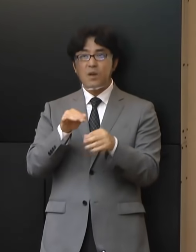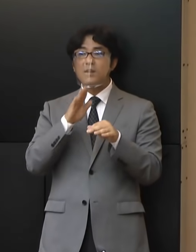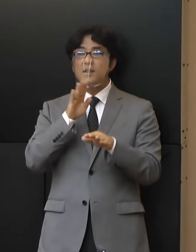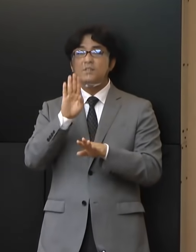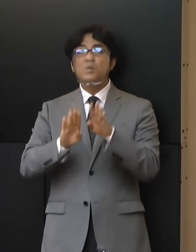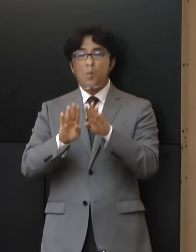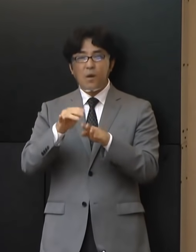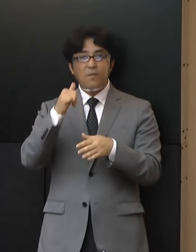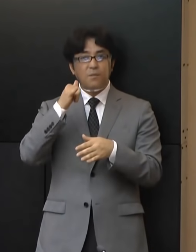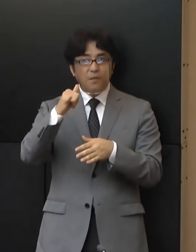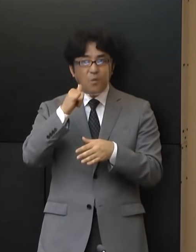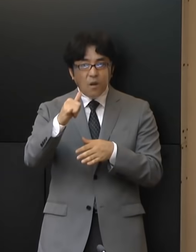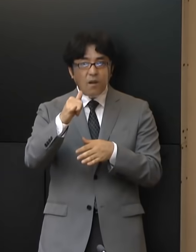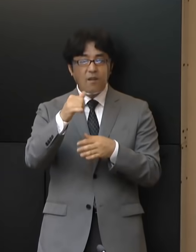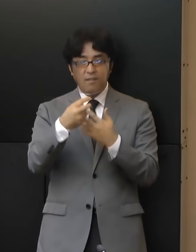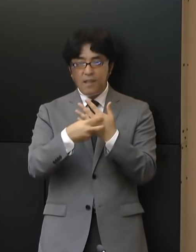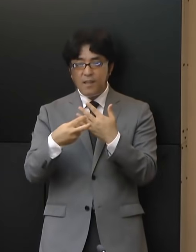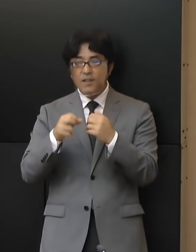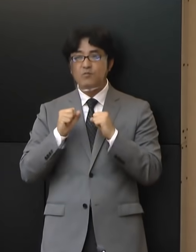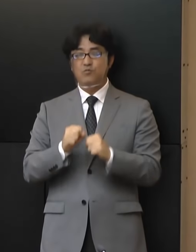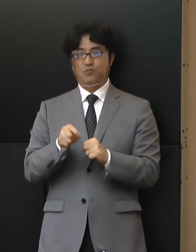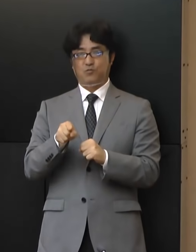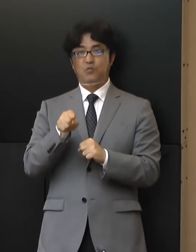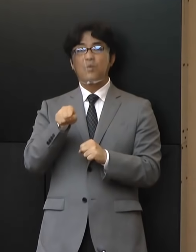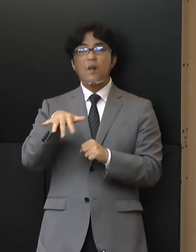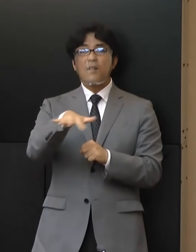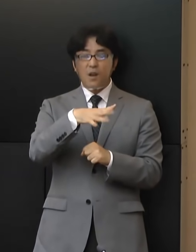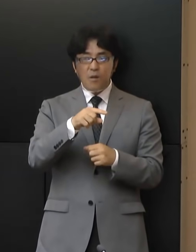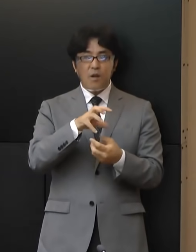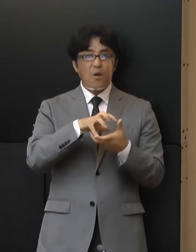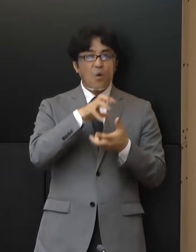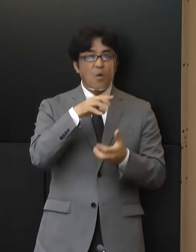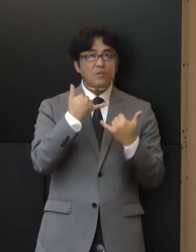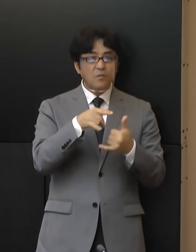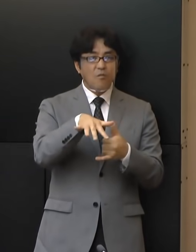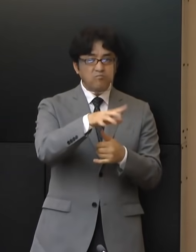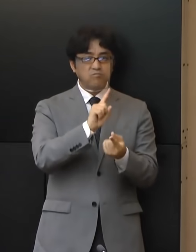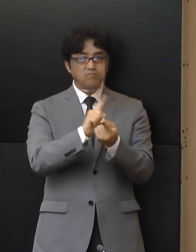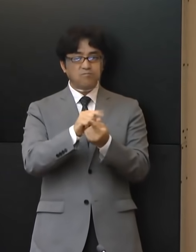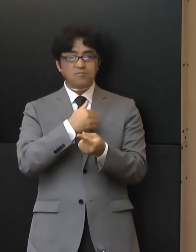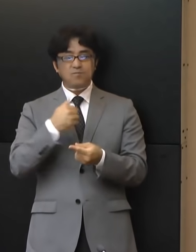ています。電話になるとオーディオバーでもできるんじゃないかなと思いますので、特にかかりつけの